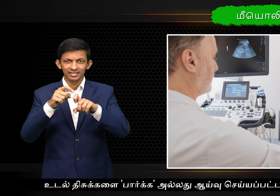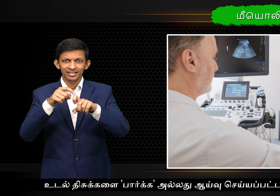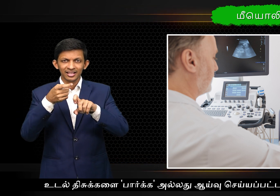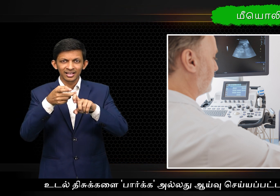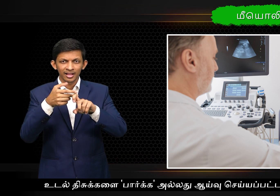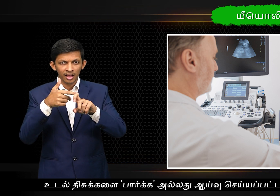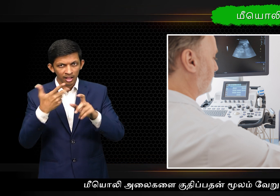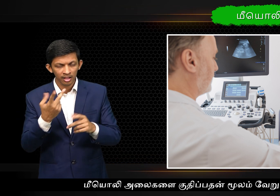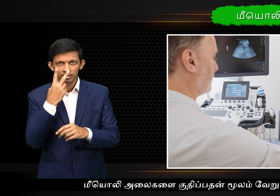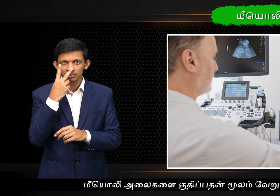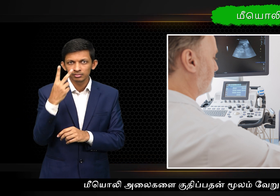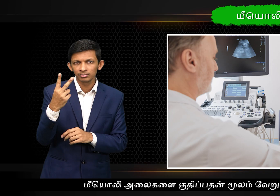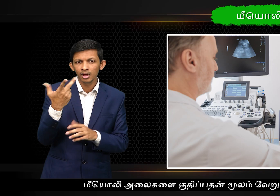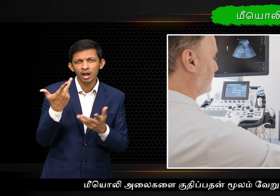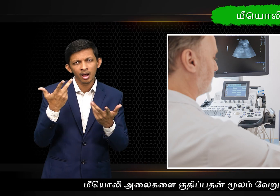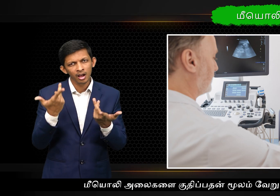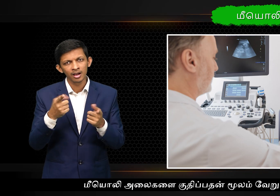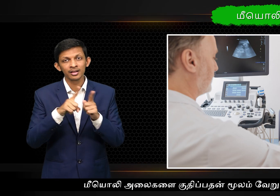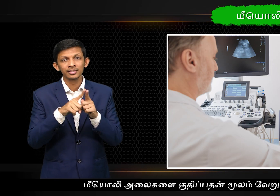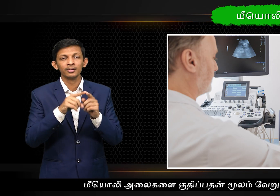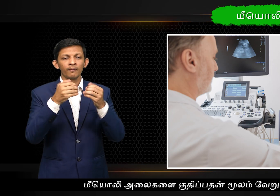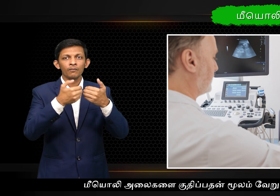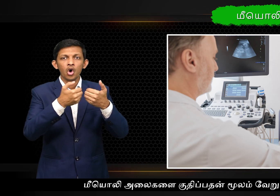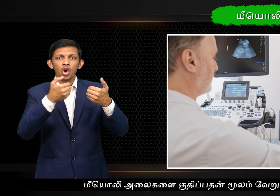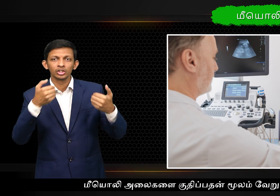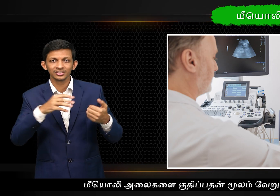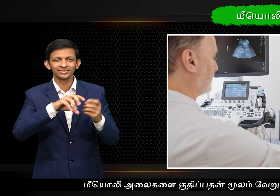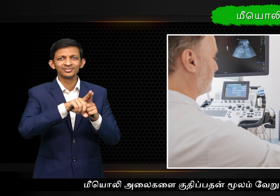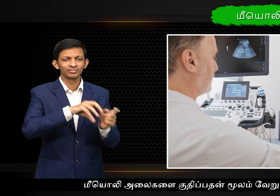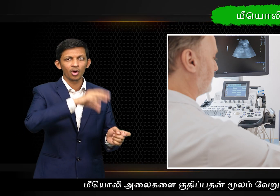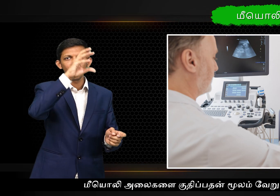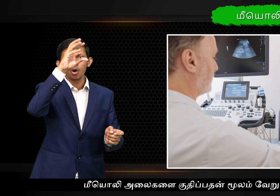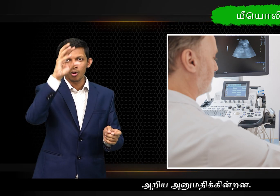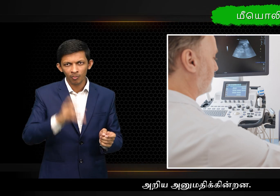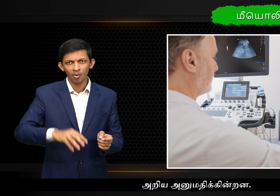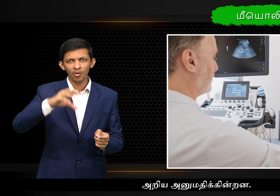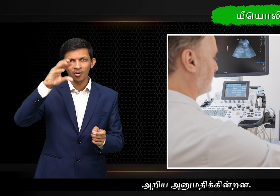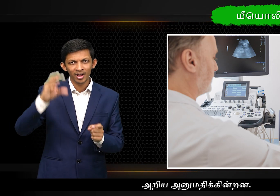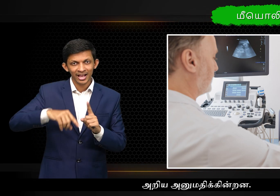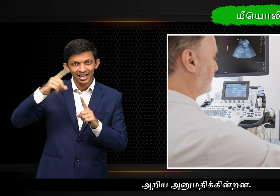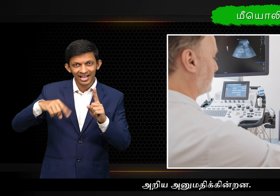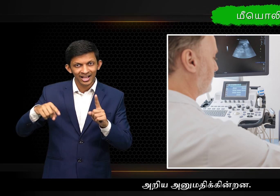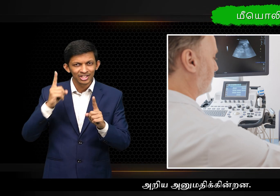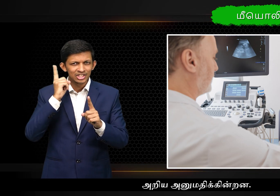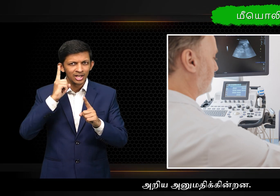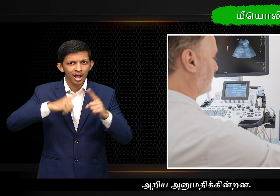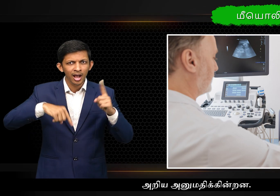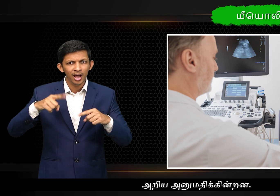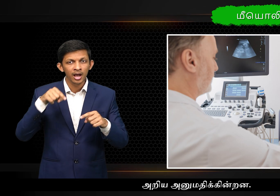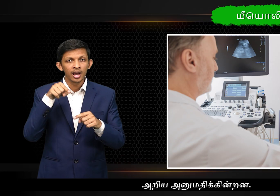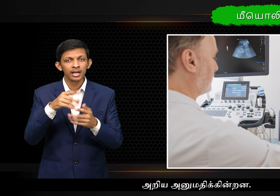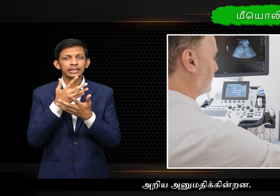செய்யப்பட்ட பொருட்களால் மீயொலி அலைகளை குதிப்பதன் மூலம் வேறுபடுத்தி அறிய அனுமதிக்கின்றன.